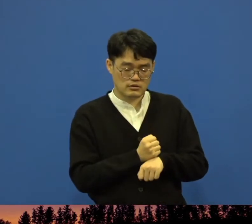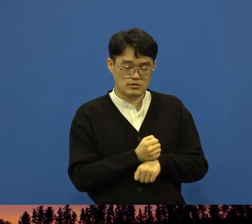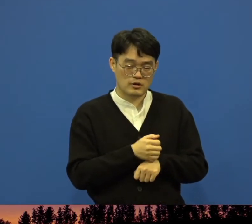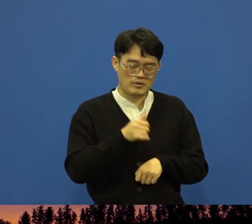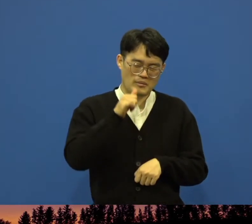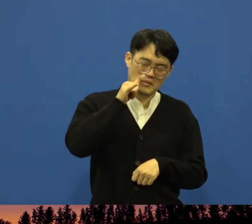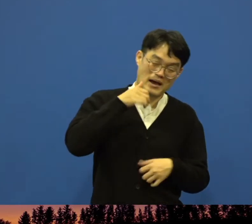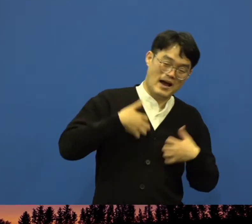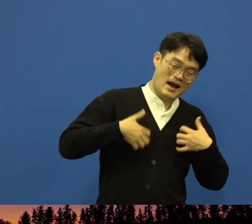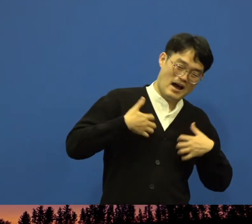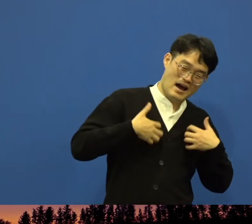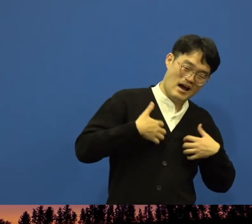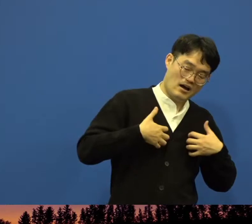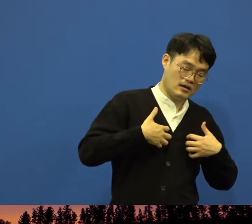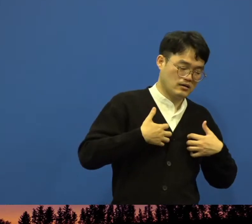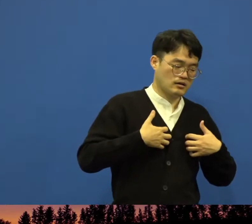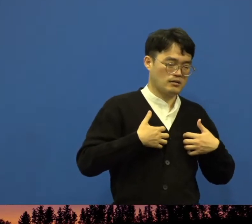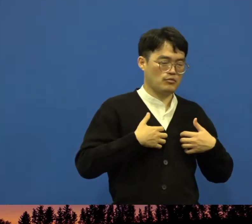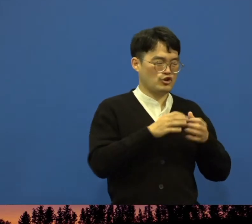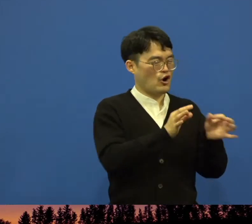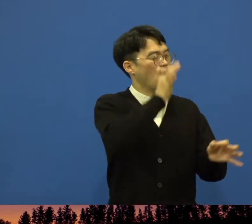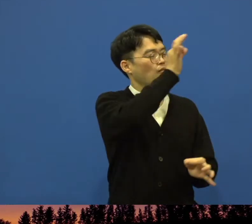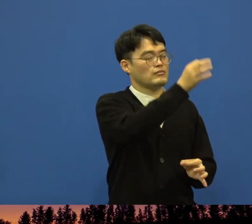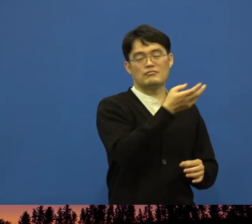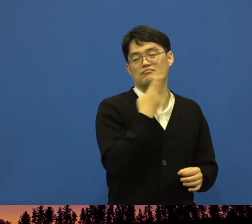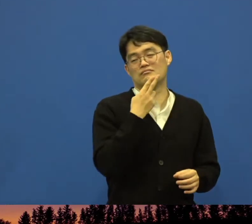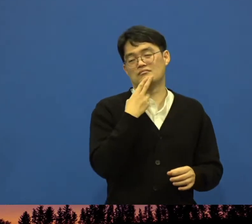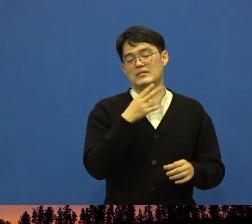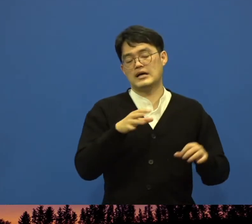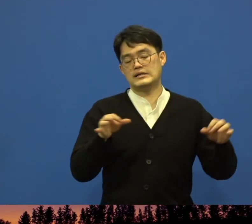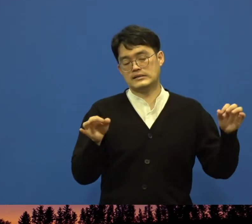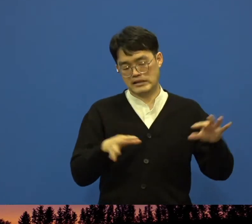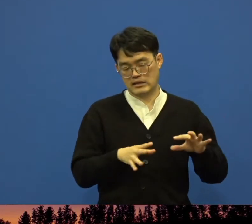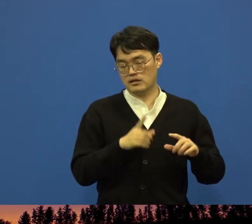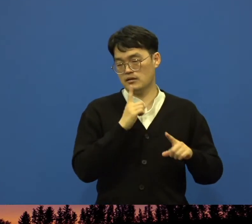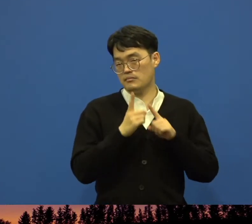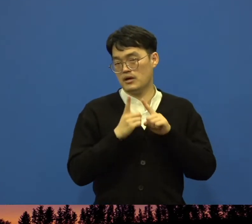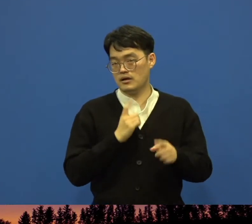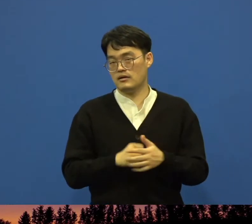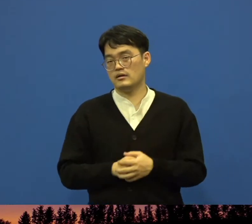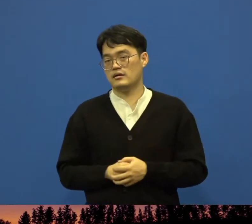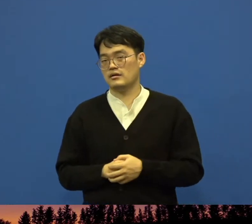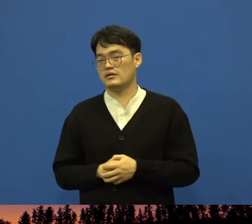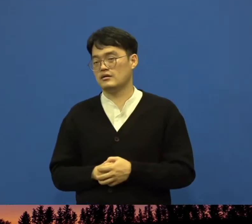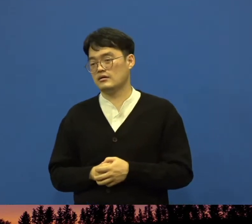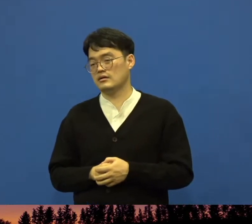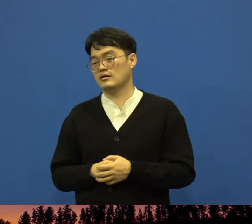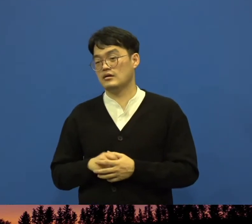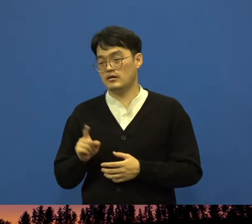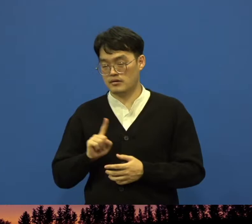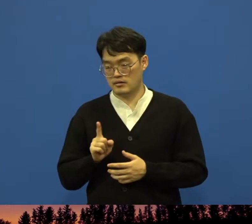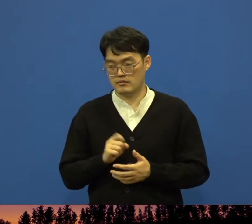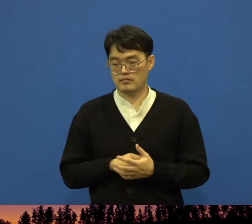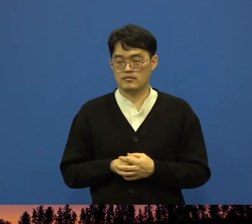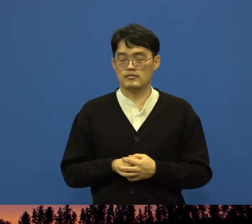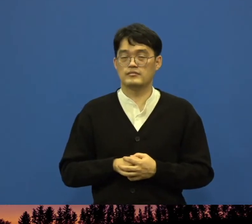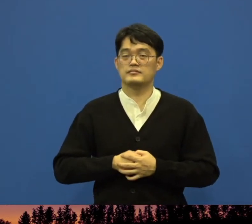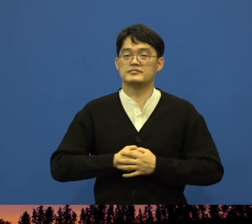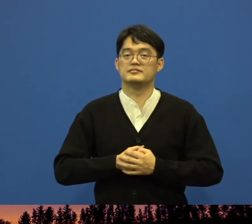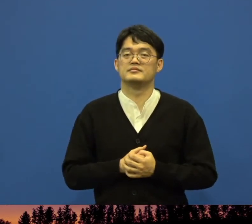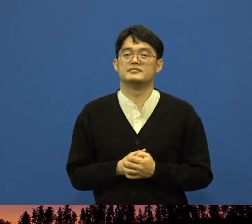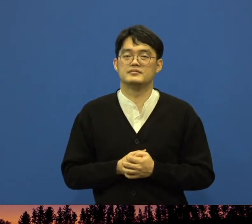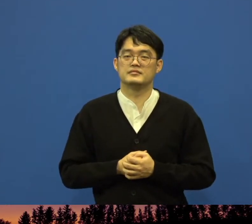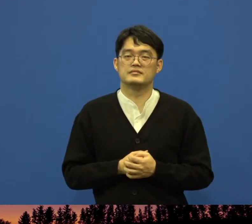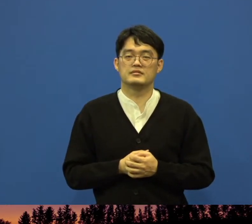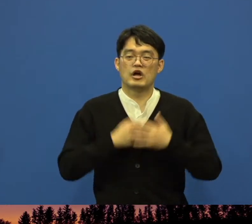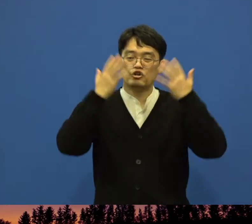오래가지 않는다. 순간적이라는 거예요. 이것도. 마치 인스턴트와 같다. 혀끝은 짜릿한데 금방 실적이 나는 거예요. 더울